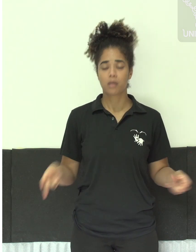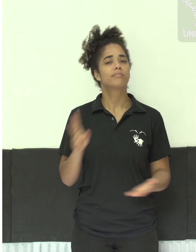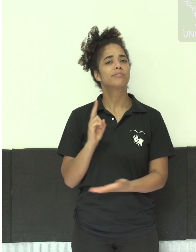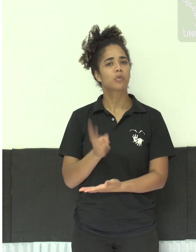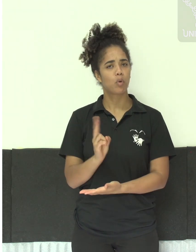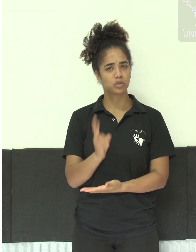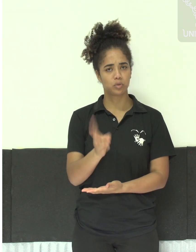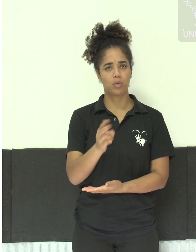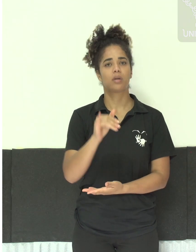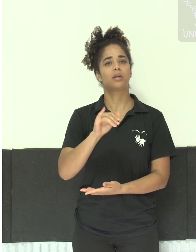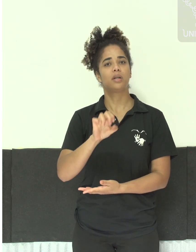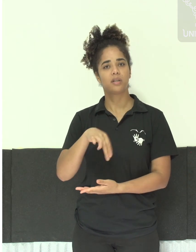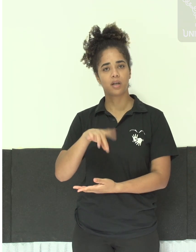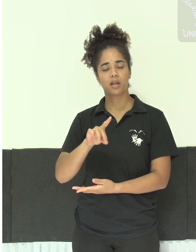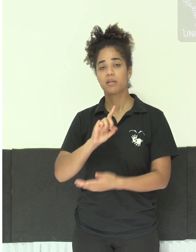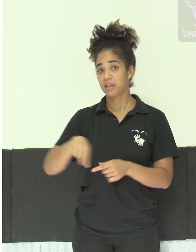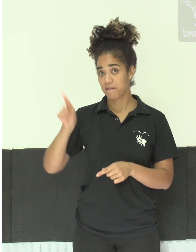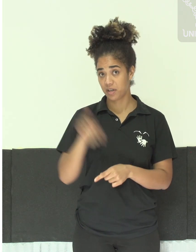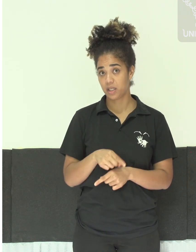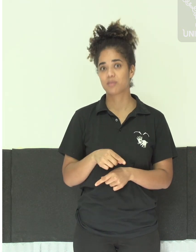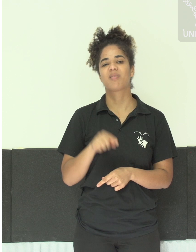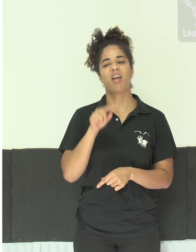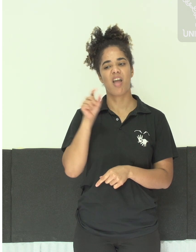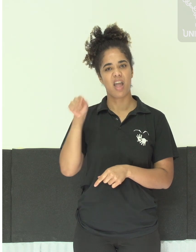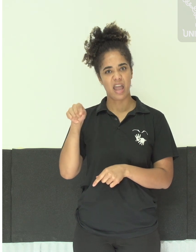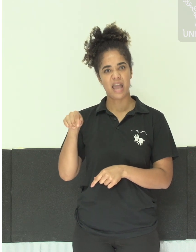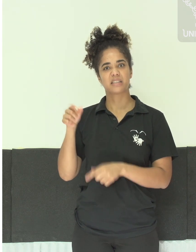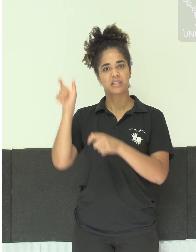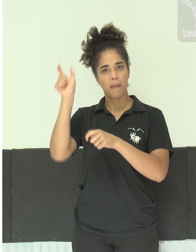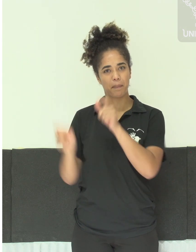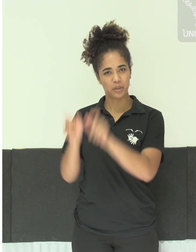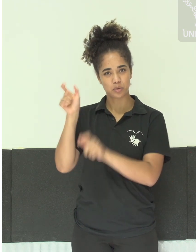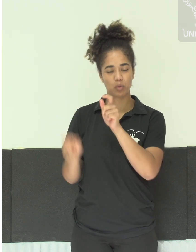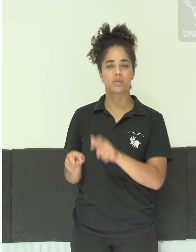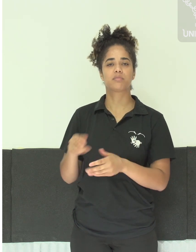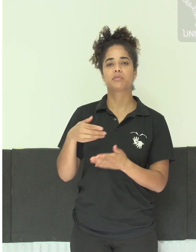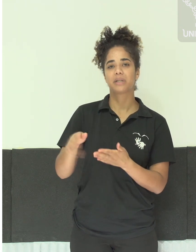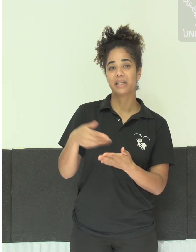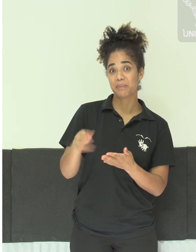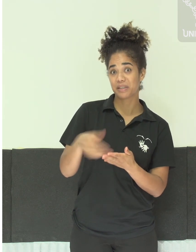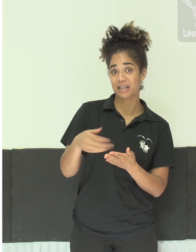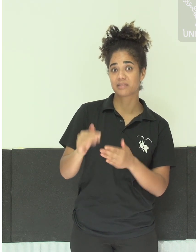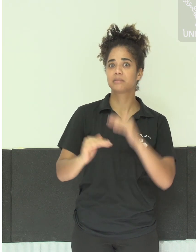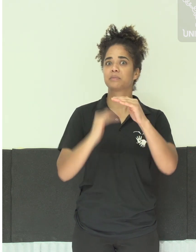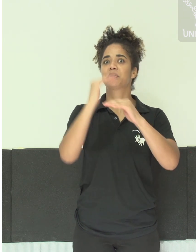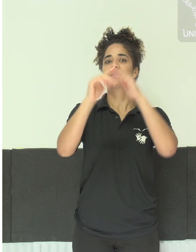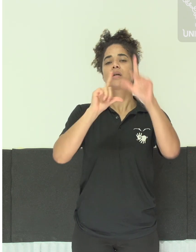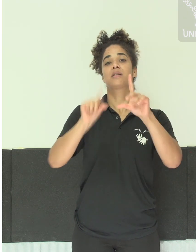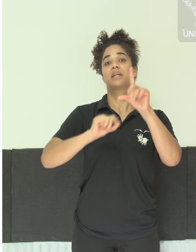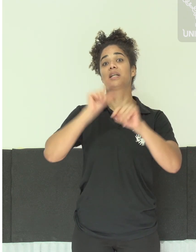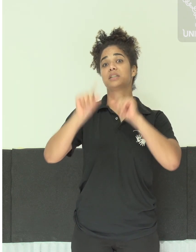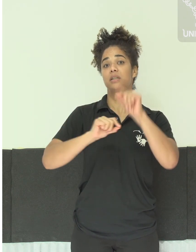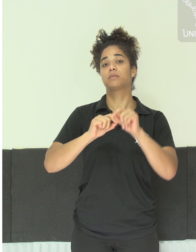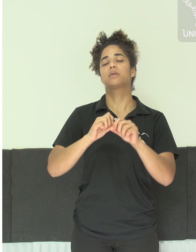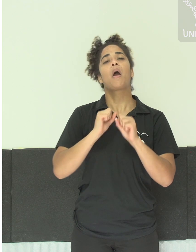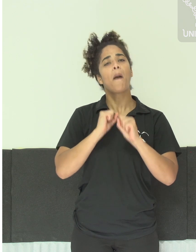continuarem indeferidos, serão eliminados do presente processo seletivo e poderão se inscrever novamente